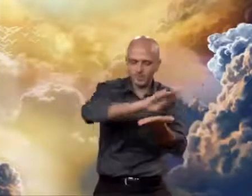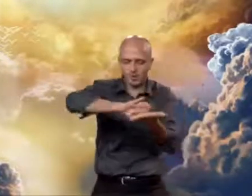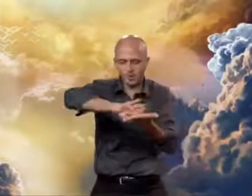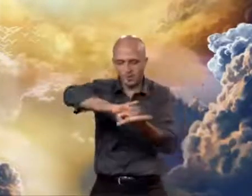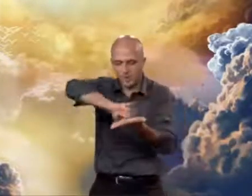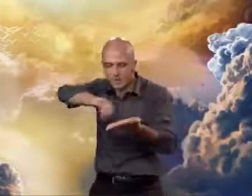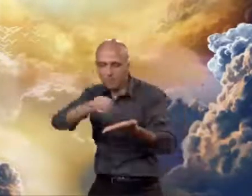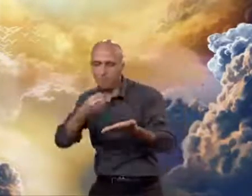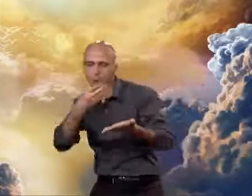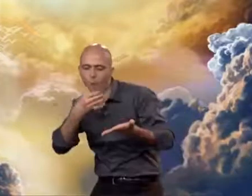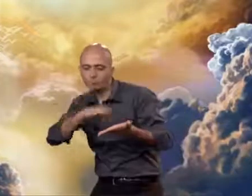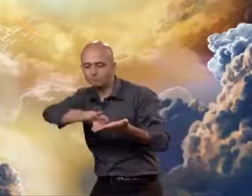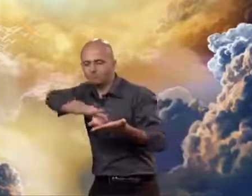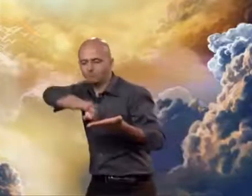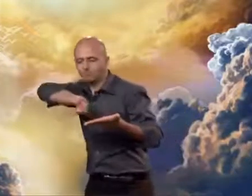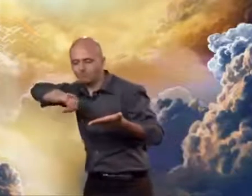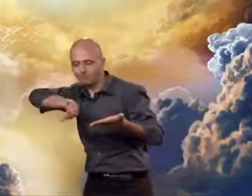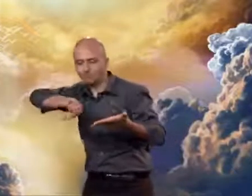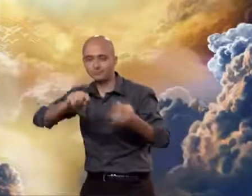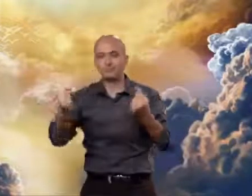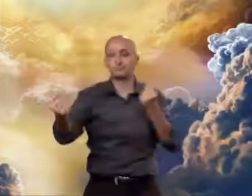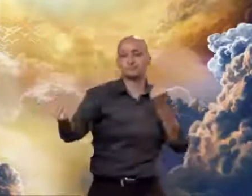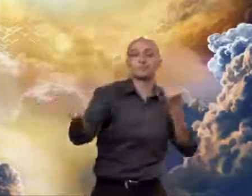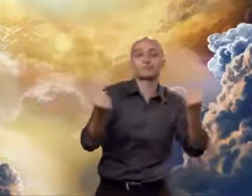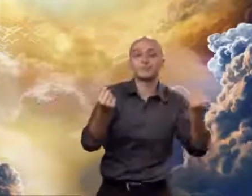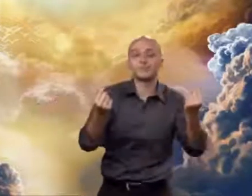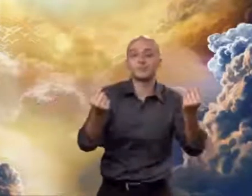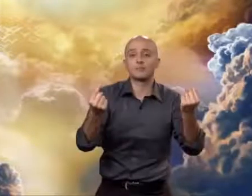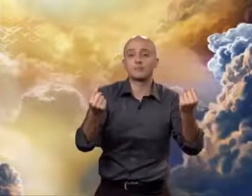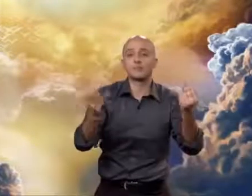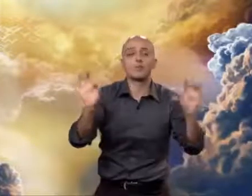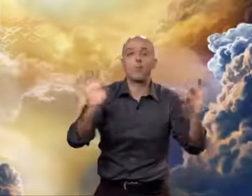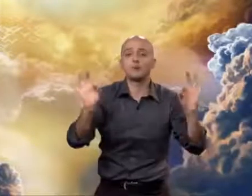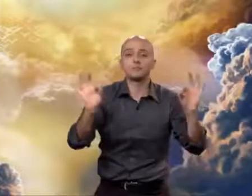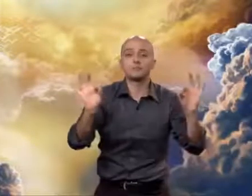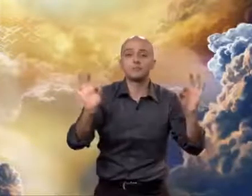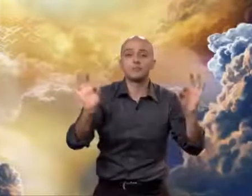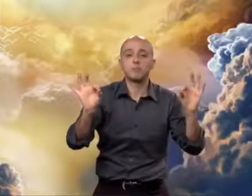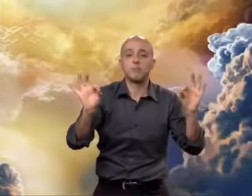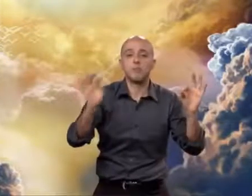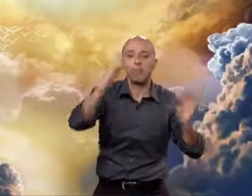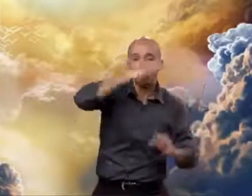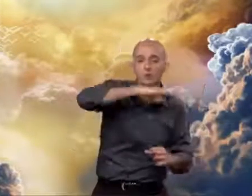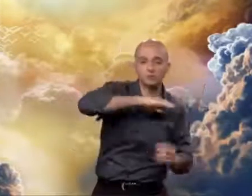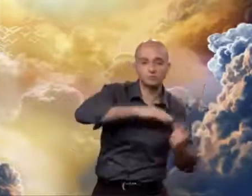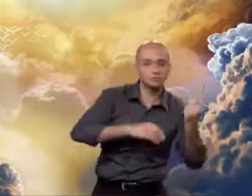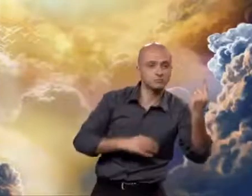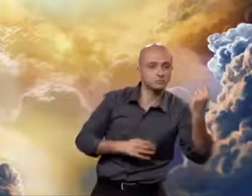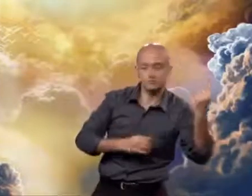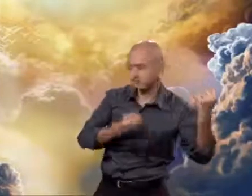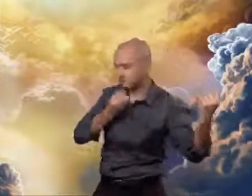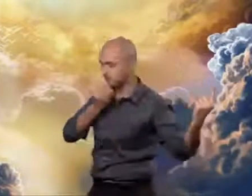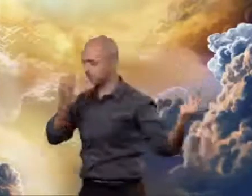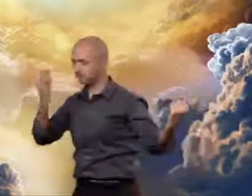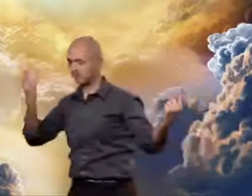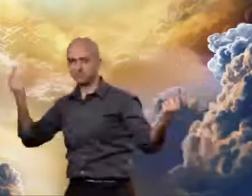Satanás. Zombadores ridicularizam as declarações da Bíblia sobre o plano da salvação e a retribuição que será dada àqueles